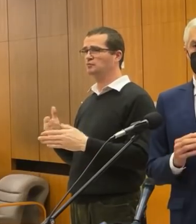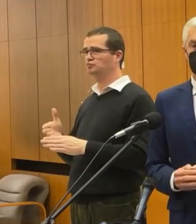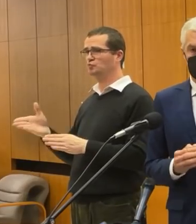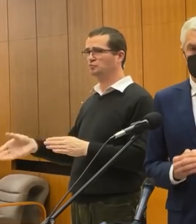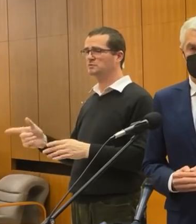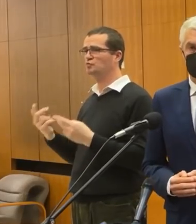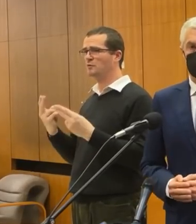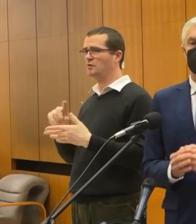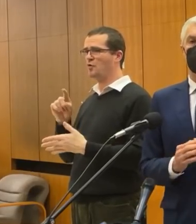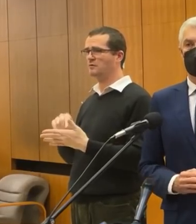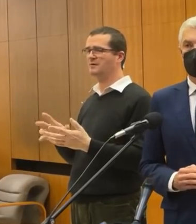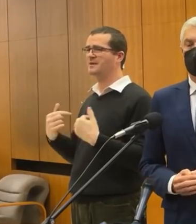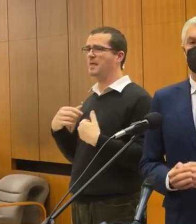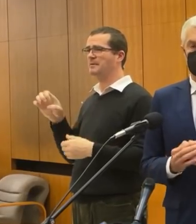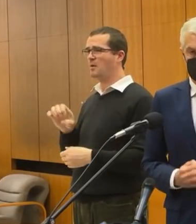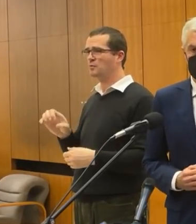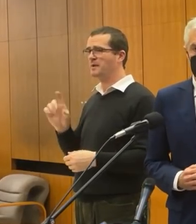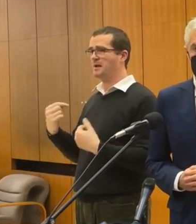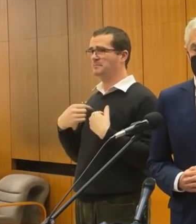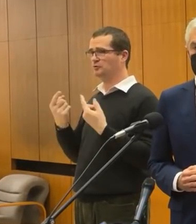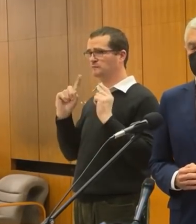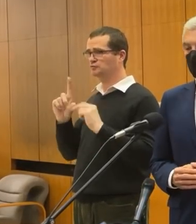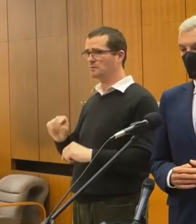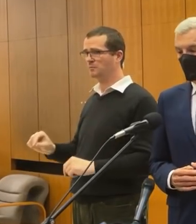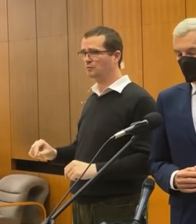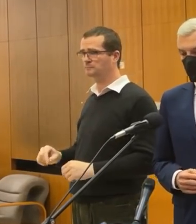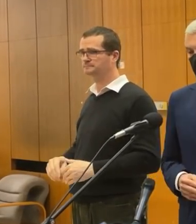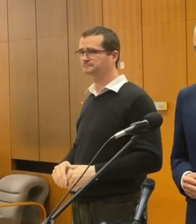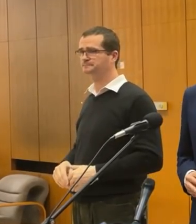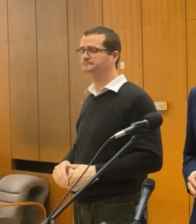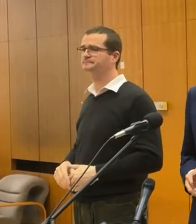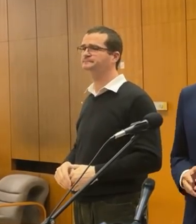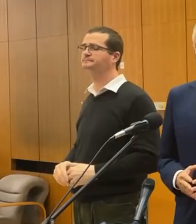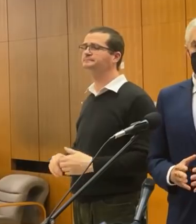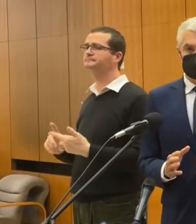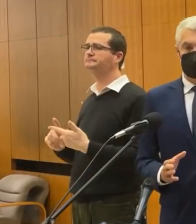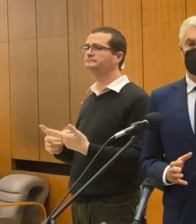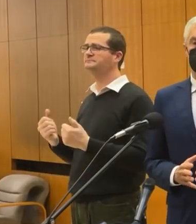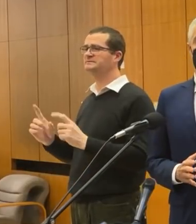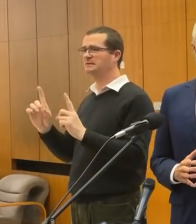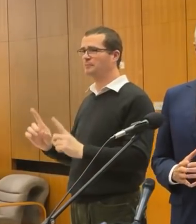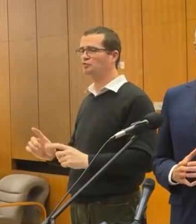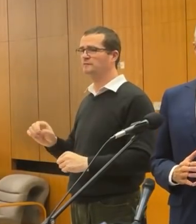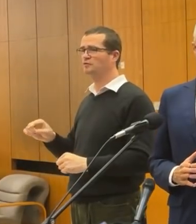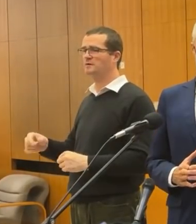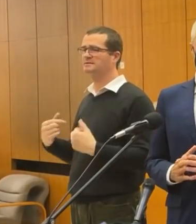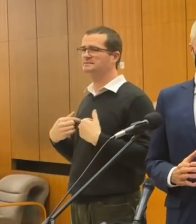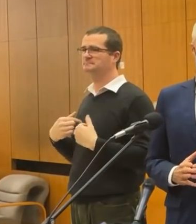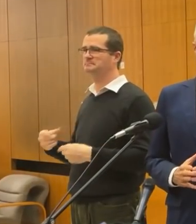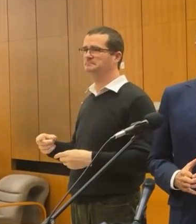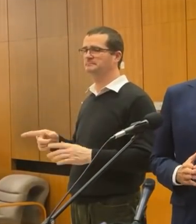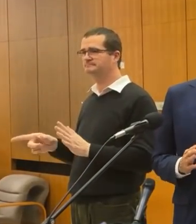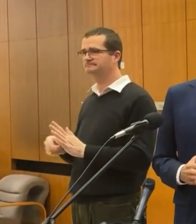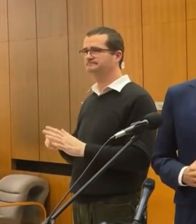sused a toto je podstatná otázka nielen pre Európu, ale aj pre Slovenskú republiku. Po druhé, z tých postojov,